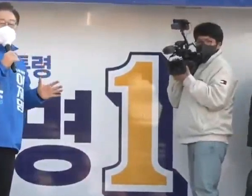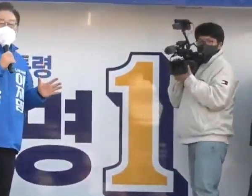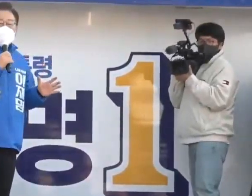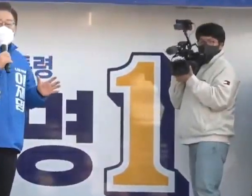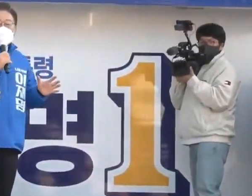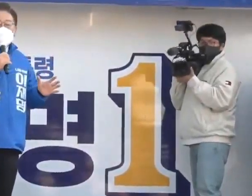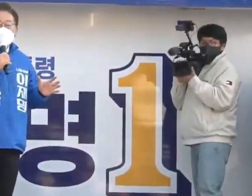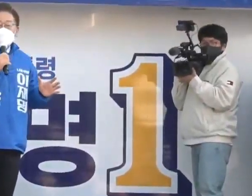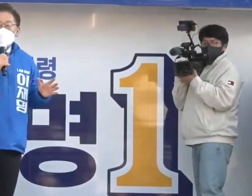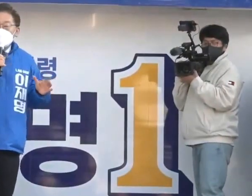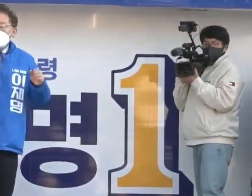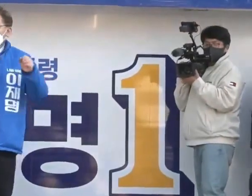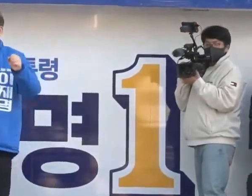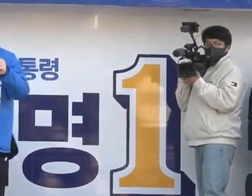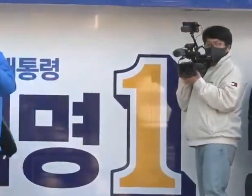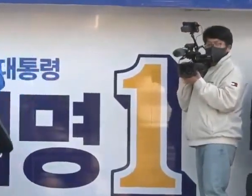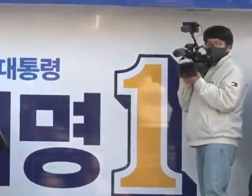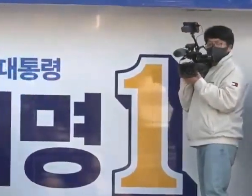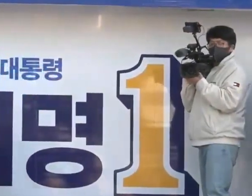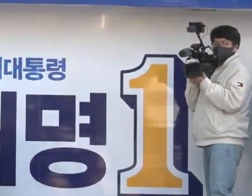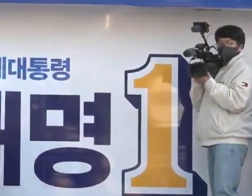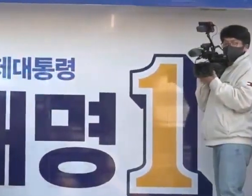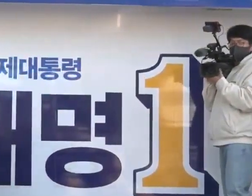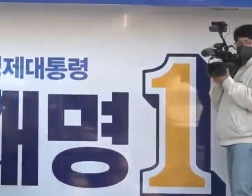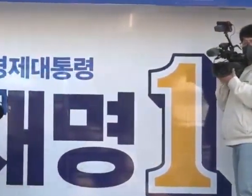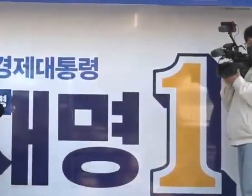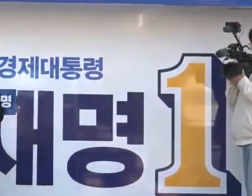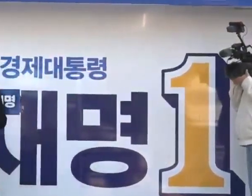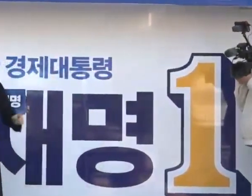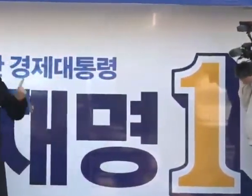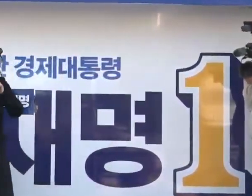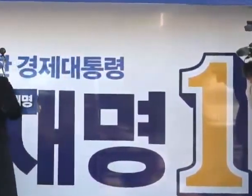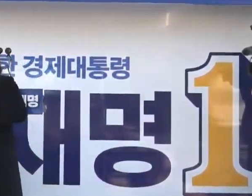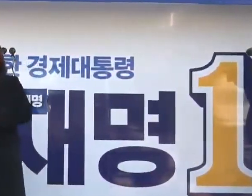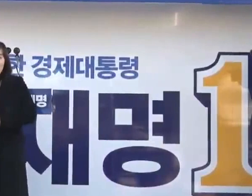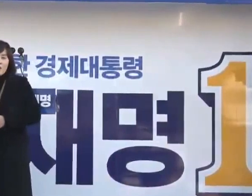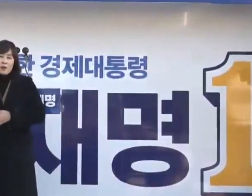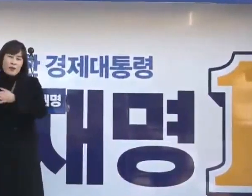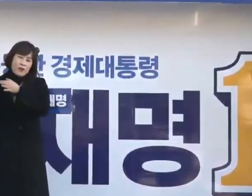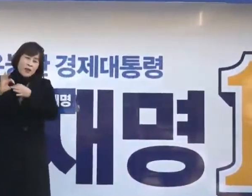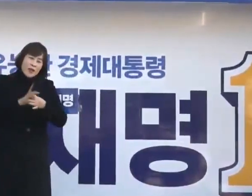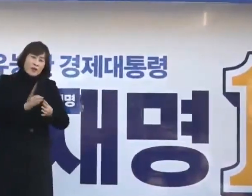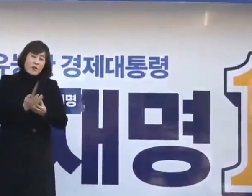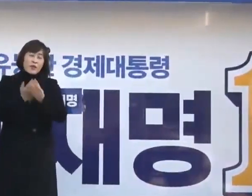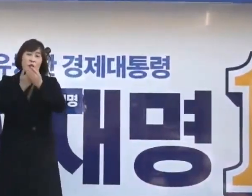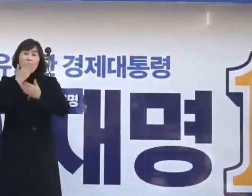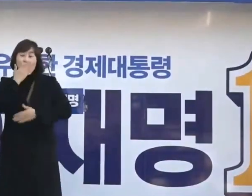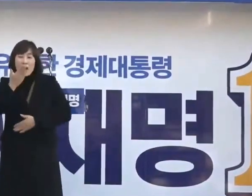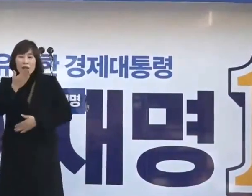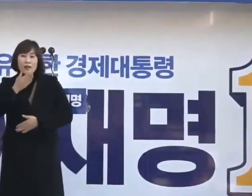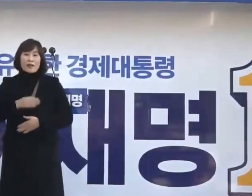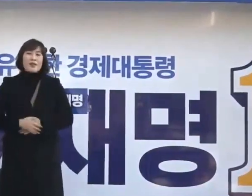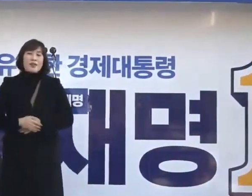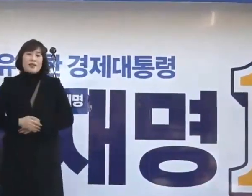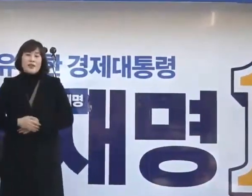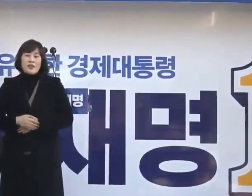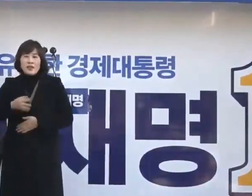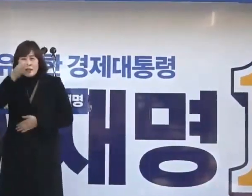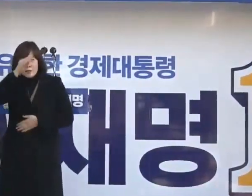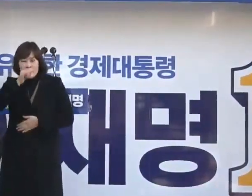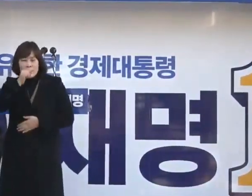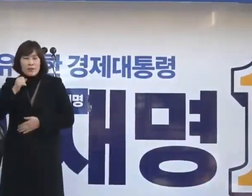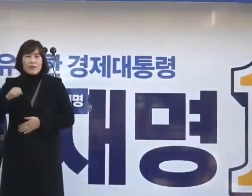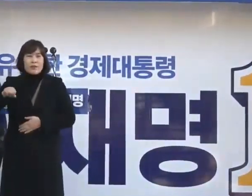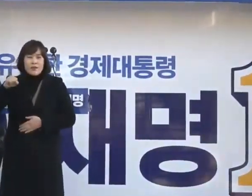되는 나라, 경제가 살아있는 지속적으로 성장하는 나라 만들 유능한 경제 대통령